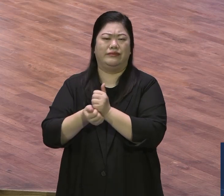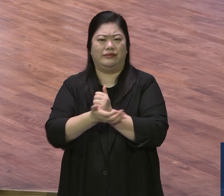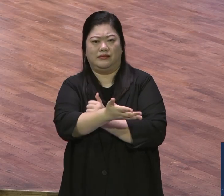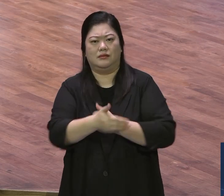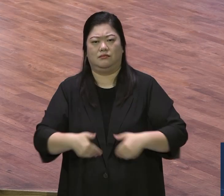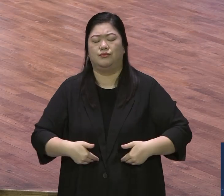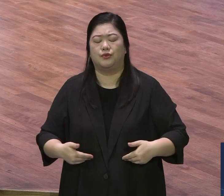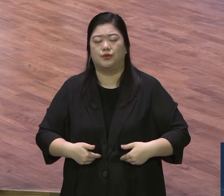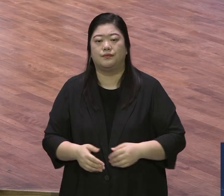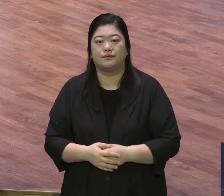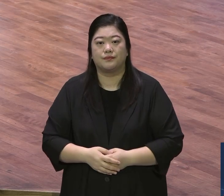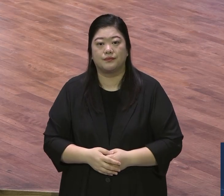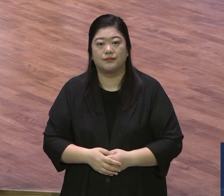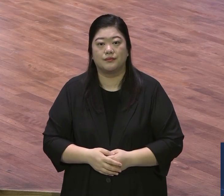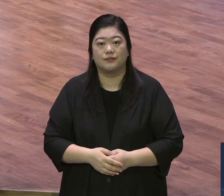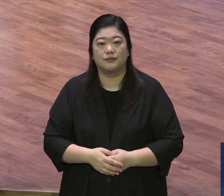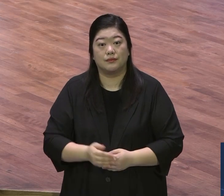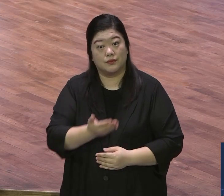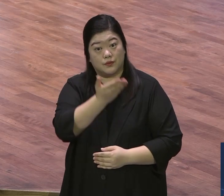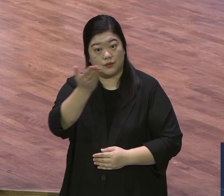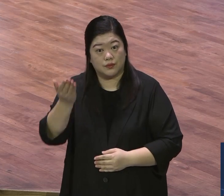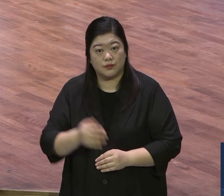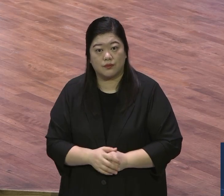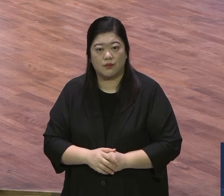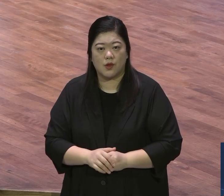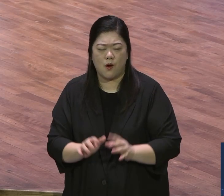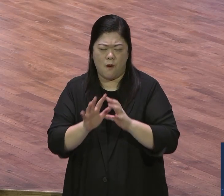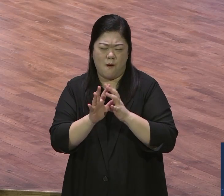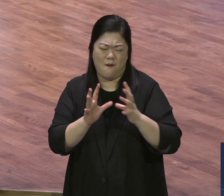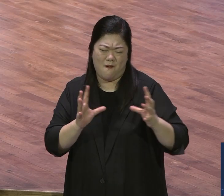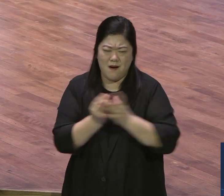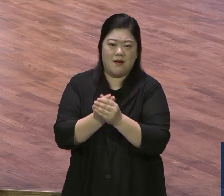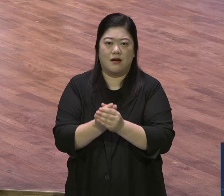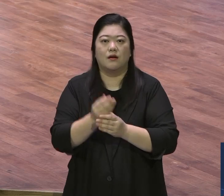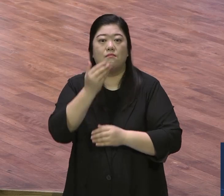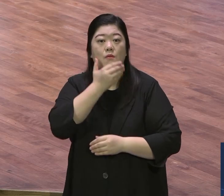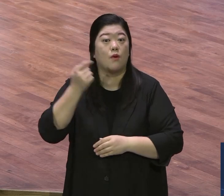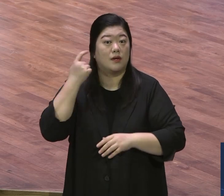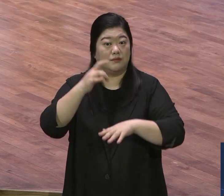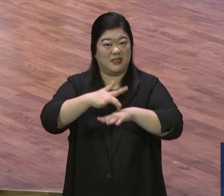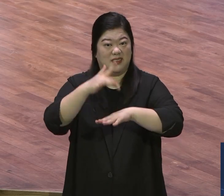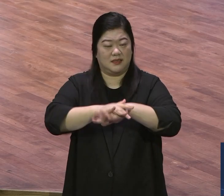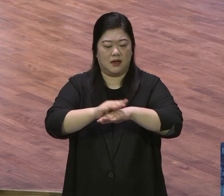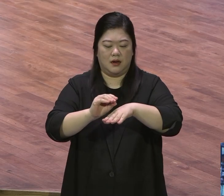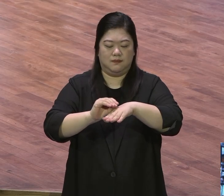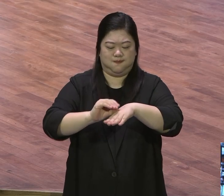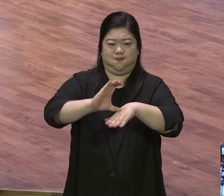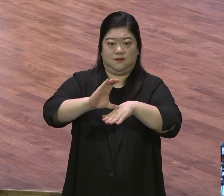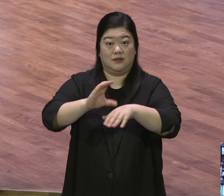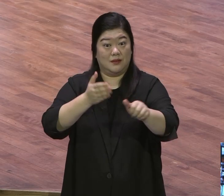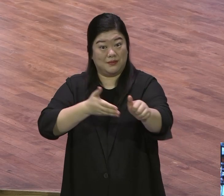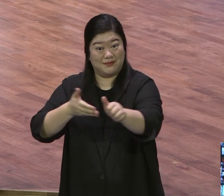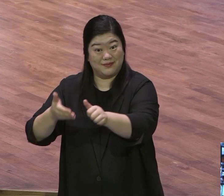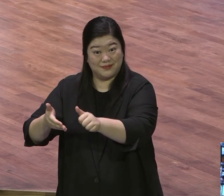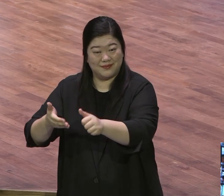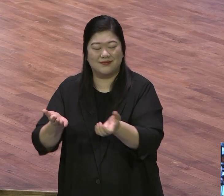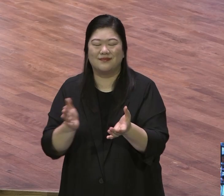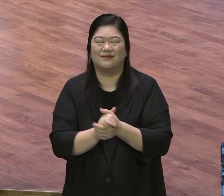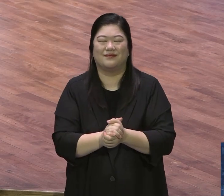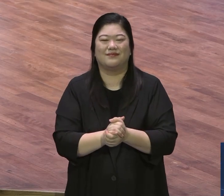완전히 절대 복음 체질로 바꿔주시기를 죄무로 축복합니다. 그럼 첫째로